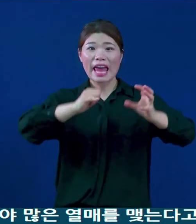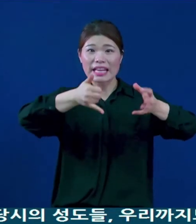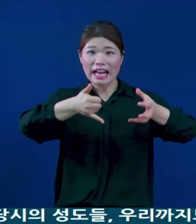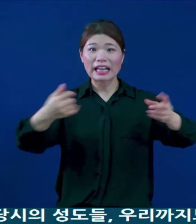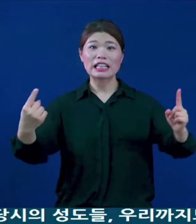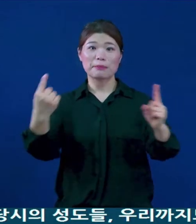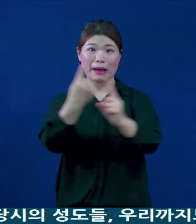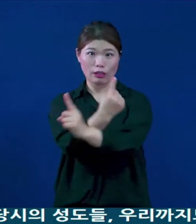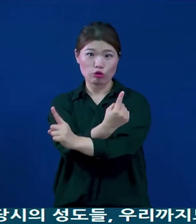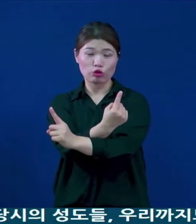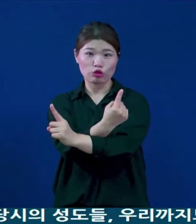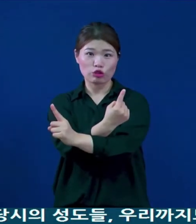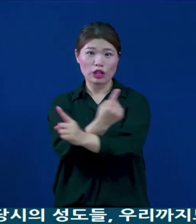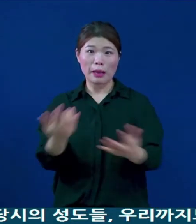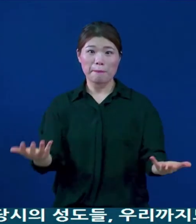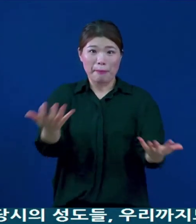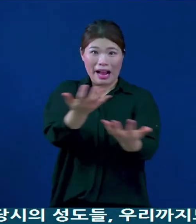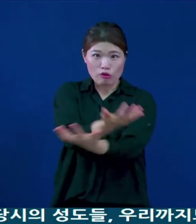바꾼